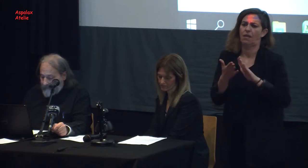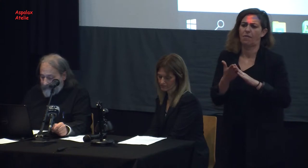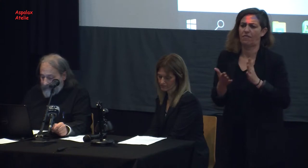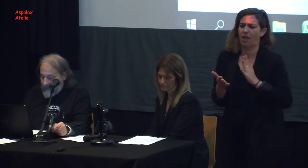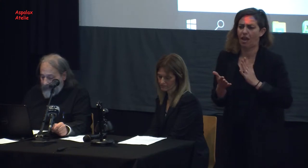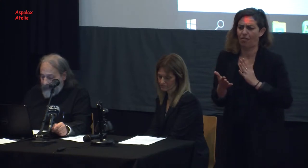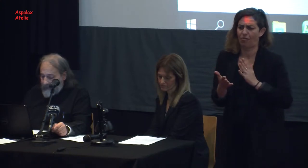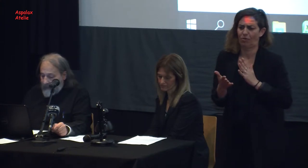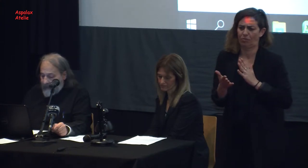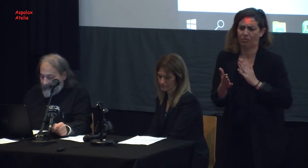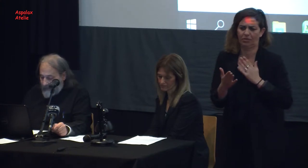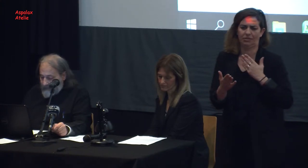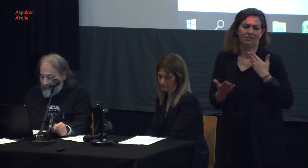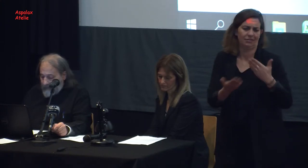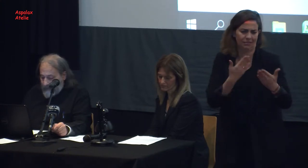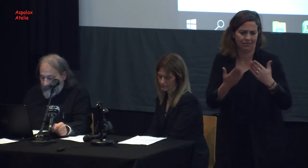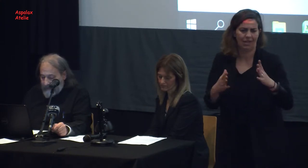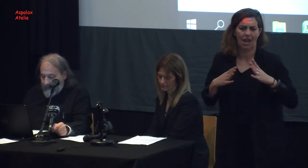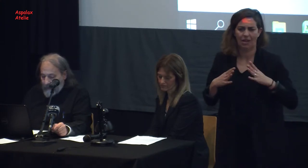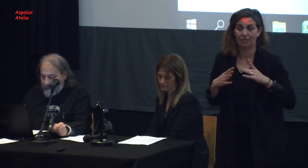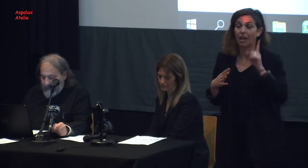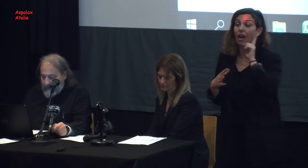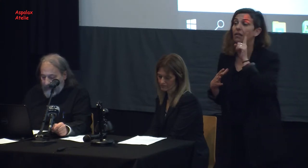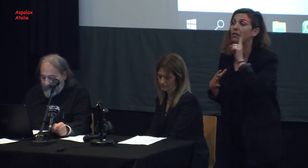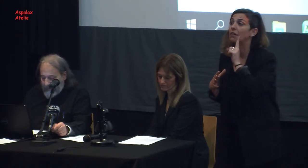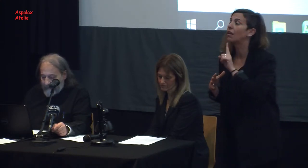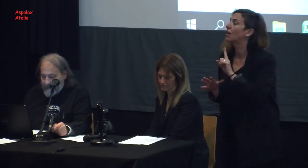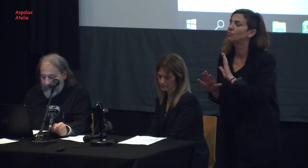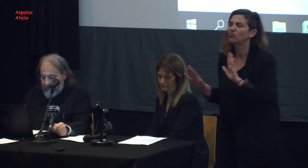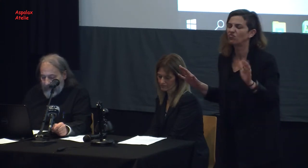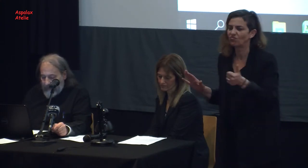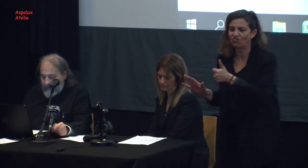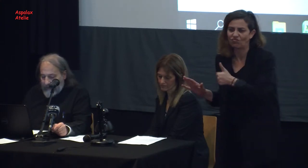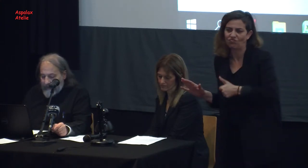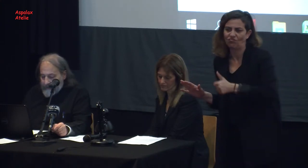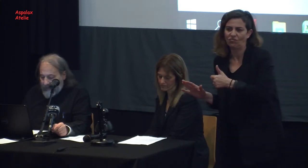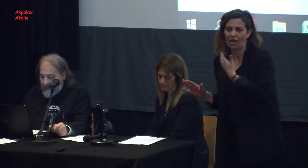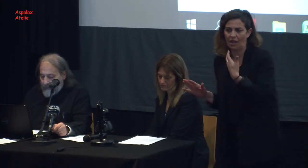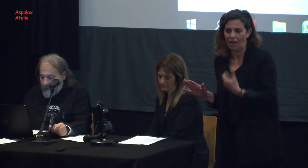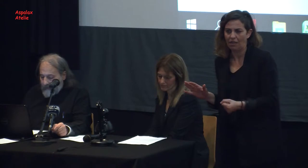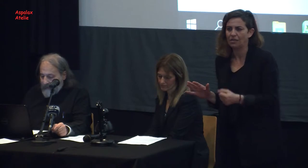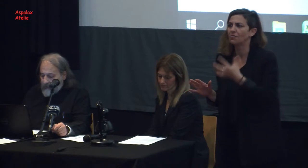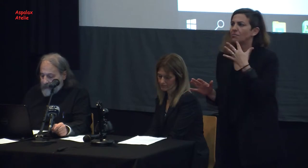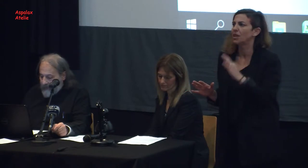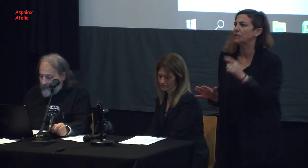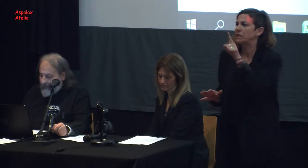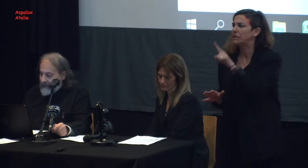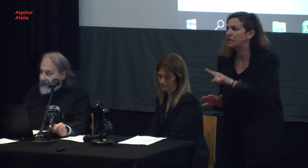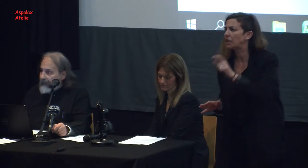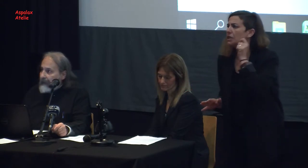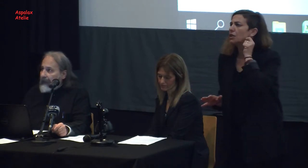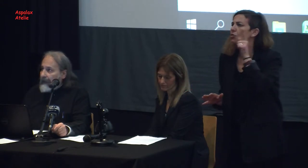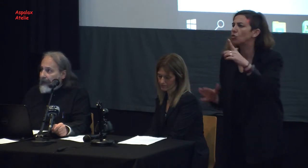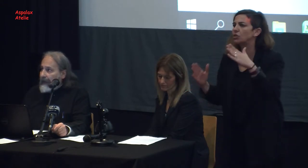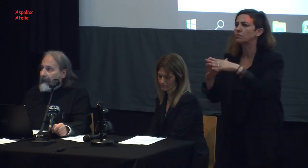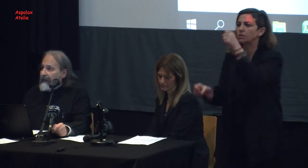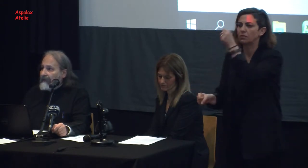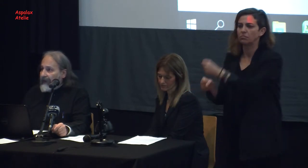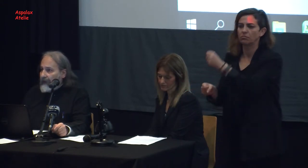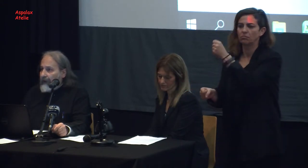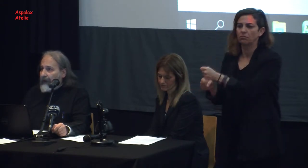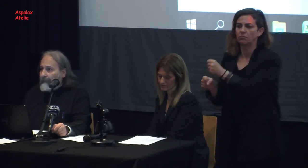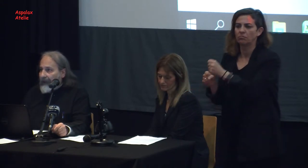αντίθετο. Κυριακές, εορτές, διακοπές κλπ. Κλεισμένη μόνη μας στο σπίτι μας.